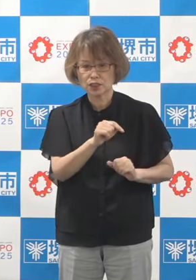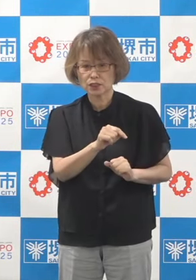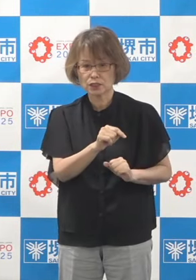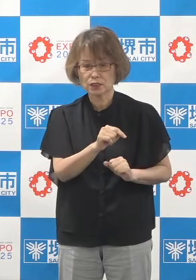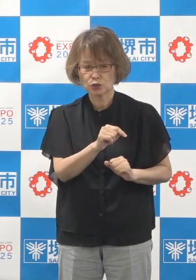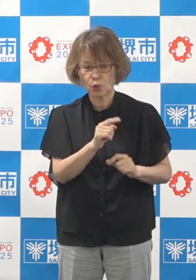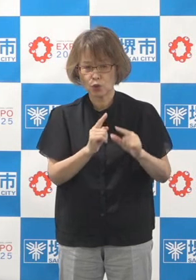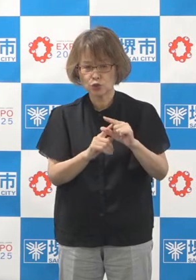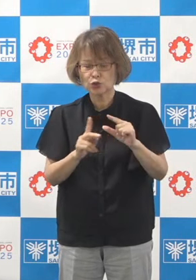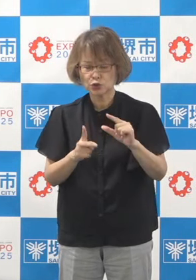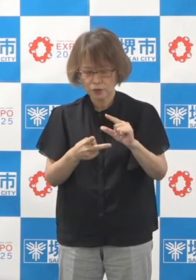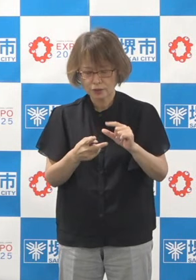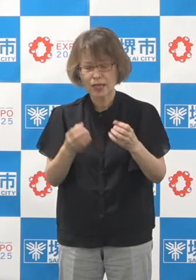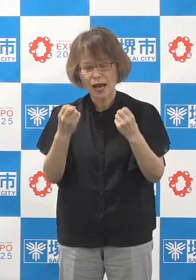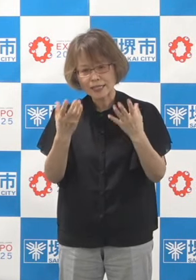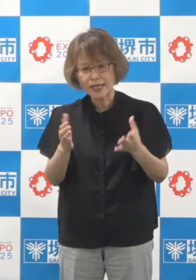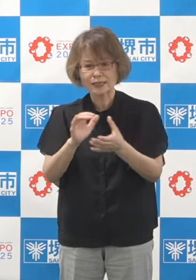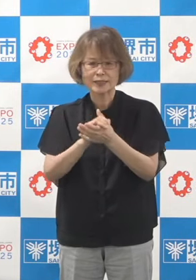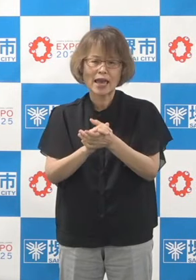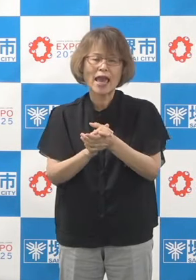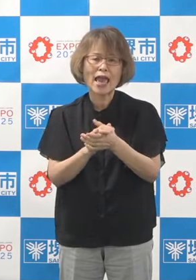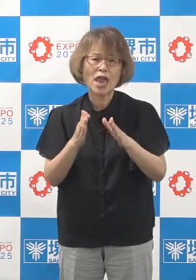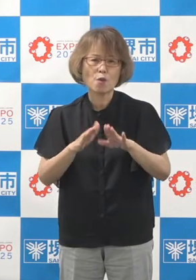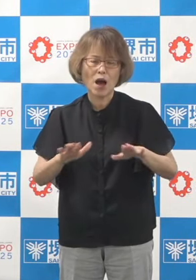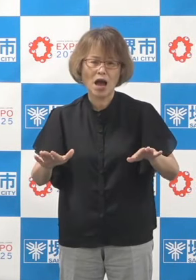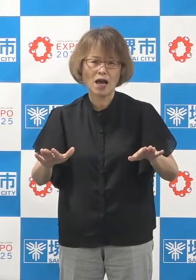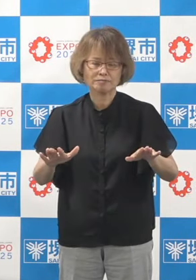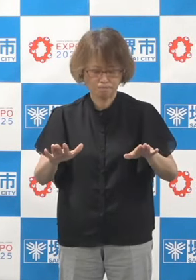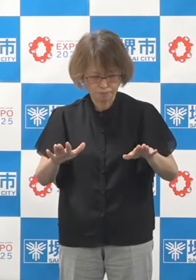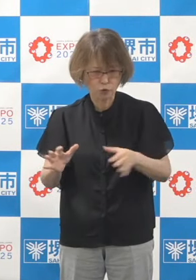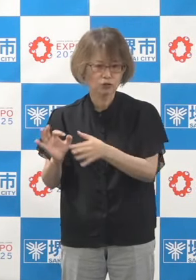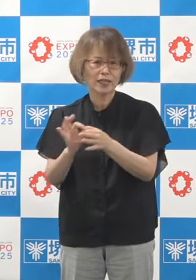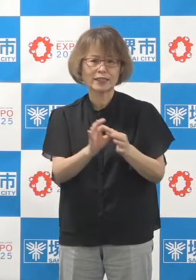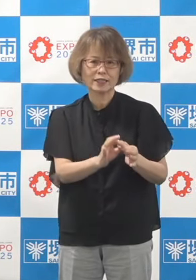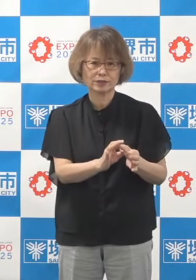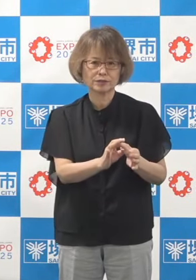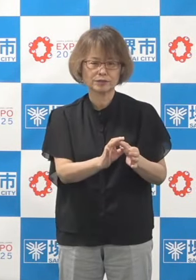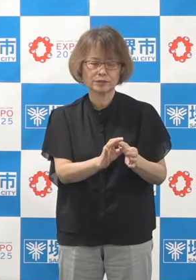ました新たな平和の継承の取り組みです。今後もさまざま